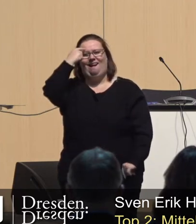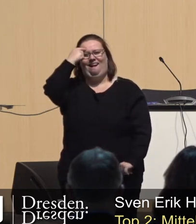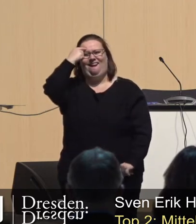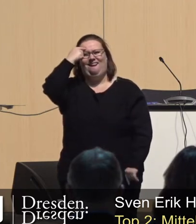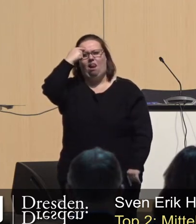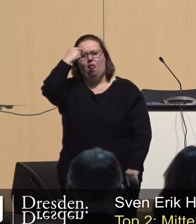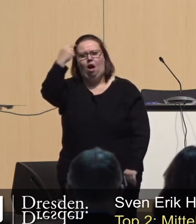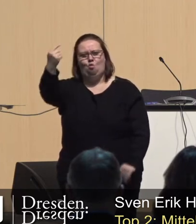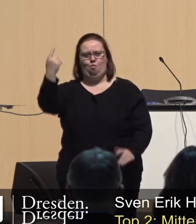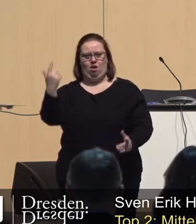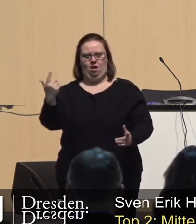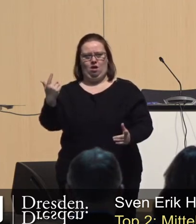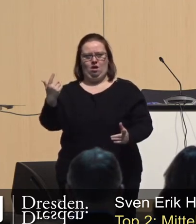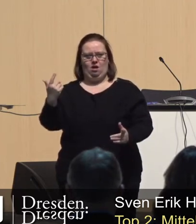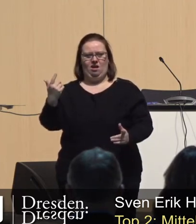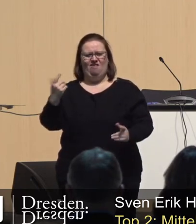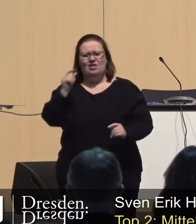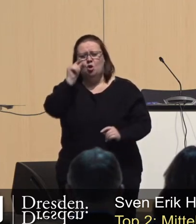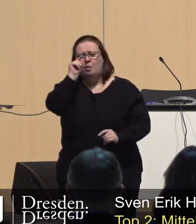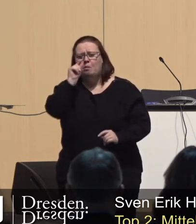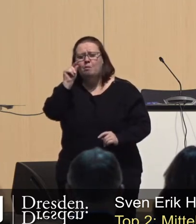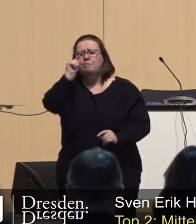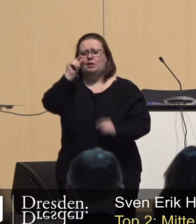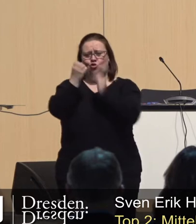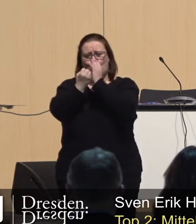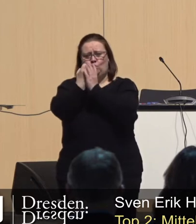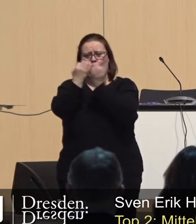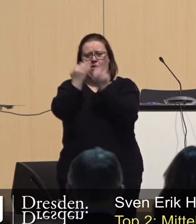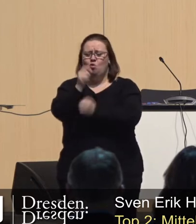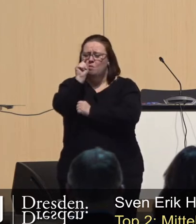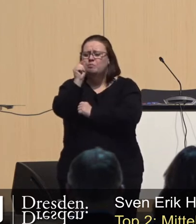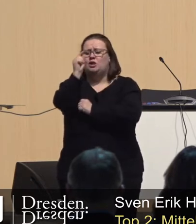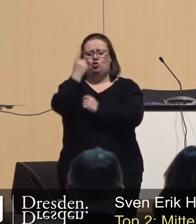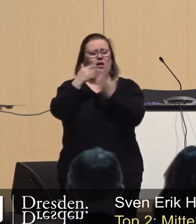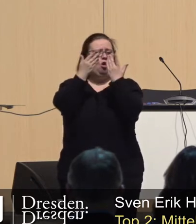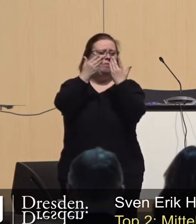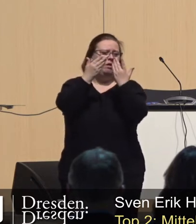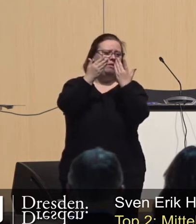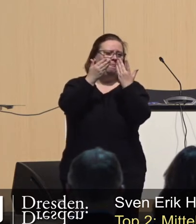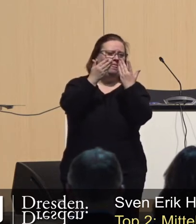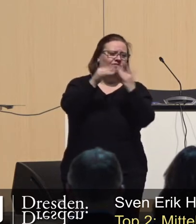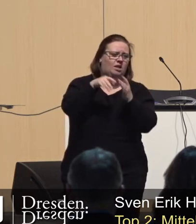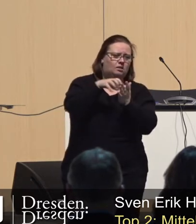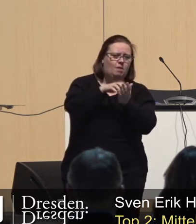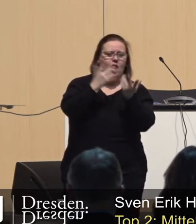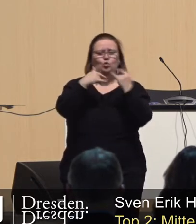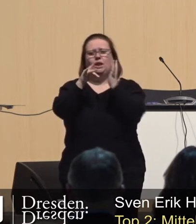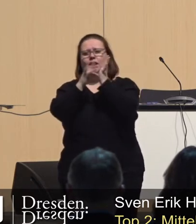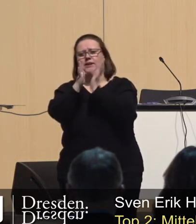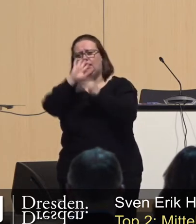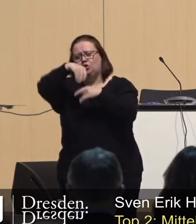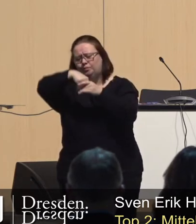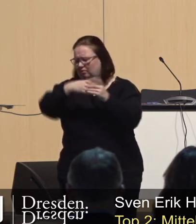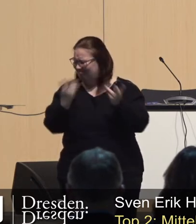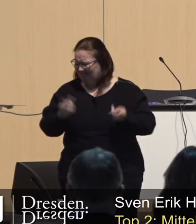wir wenigstens noch etwas von dieser Kultur brauchen. Und egal, ob das jetzt Weihnachtsmarkt heißt und ob das Ganze christlich geprägt ist,